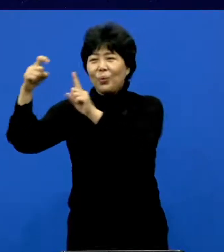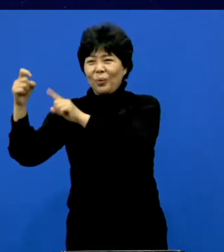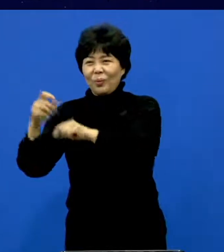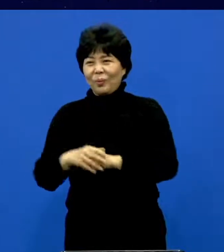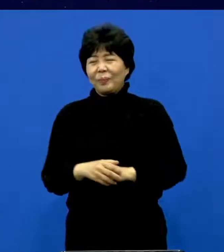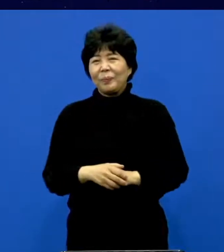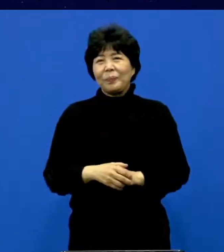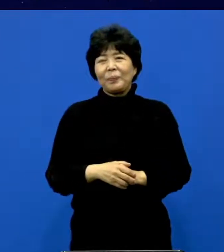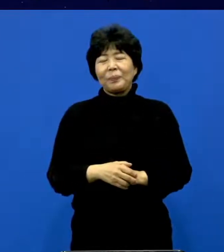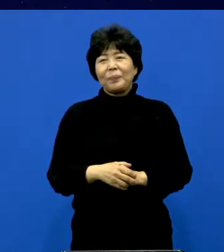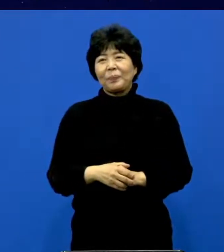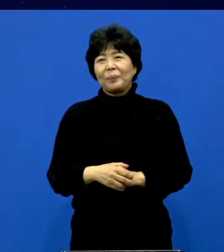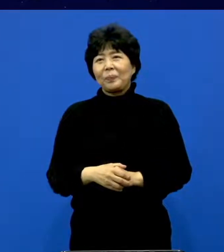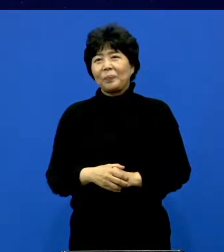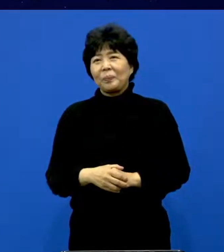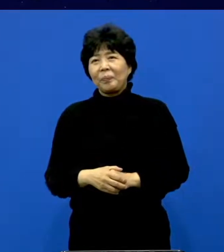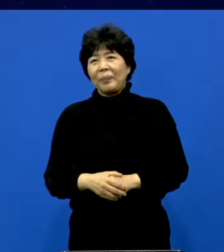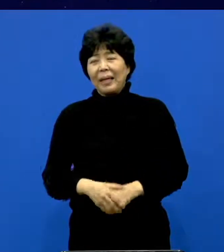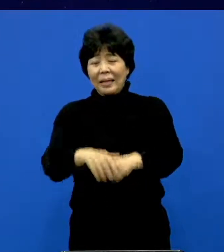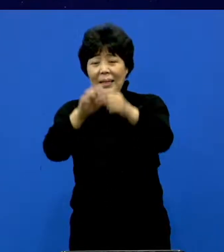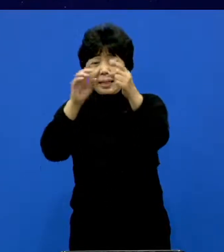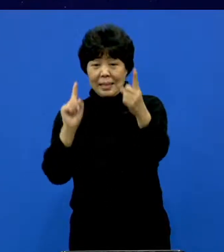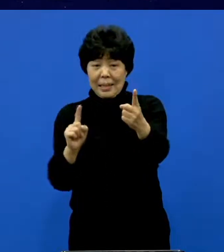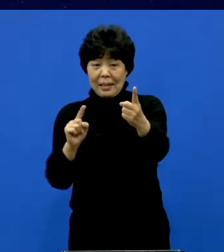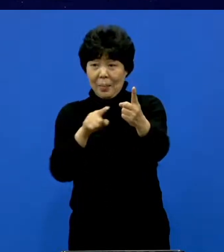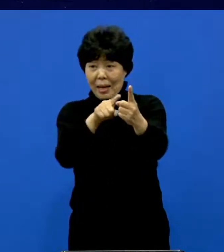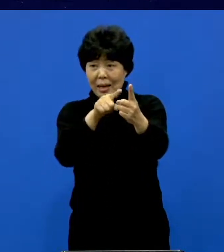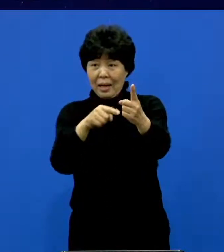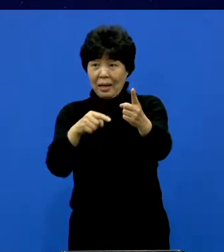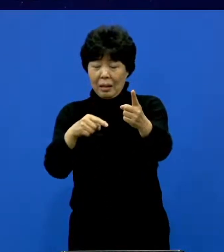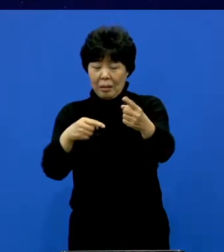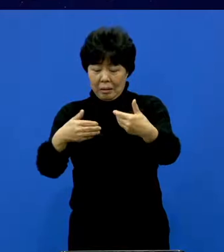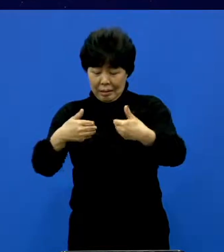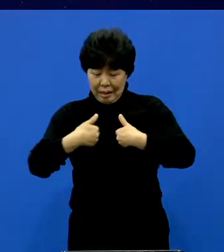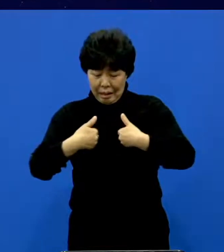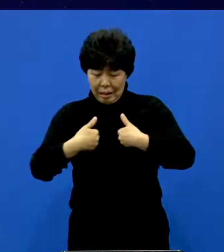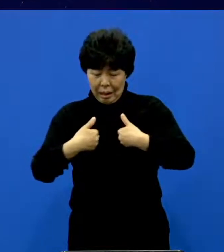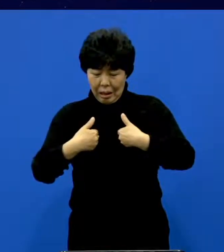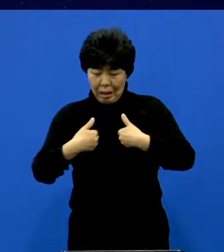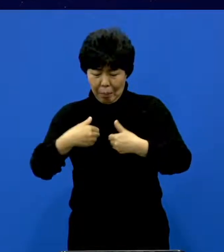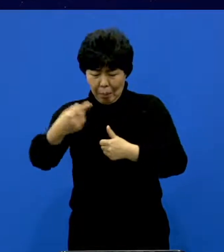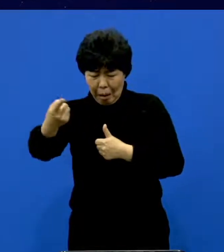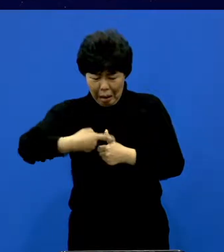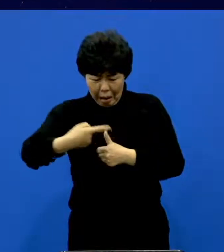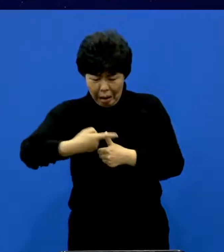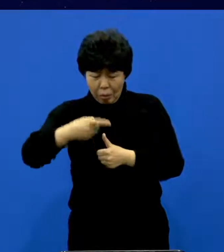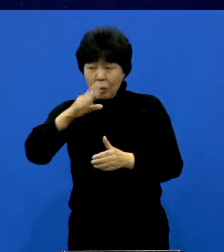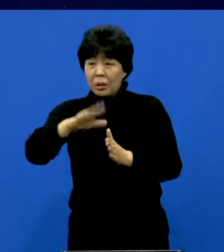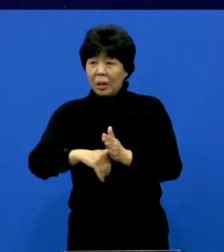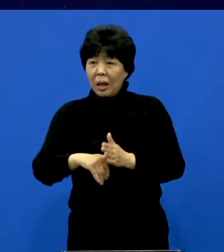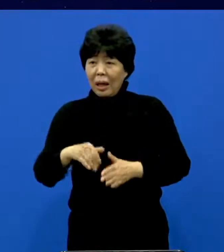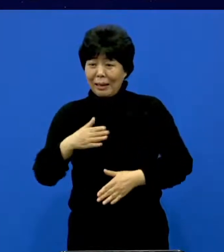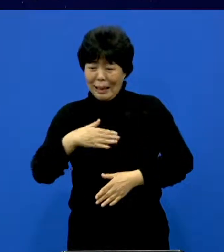되는 것입니다. 상대가 나에게 욕을 했을 때 내가 돌려줘야 할 것은 더 심한 욕이 아니라